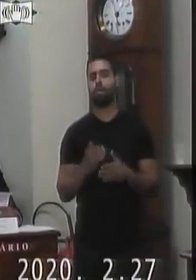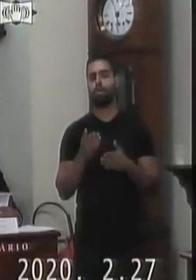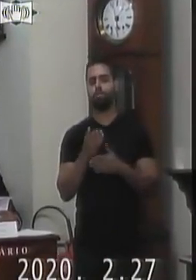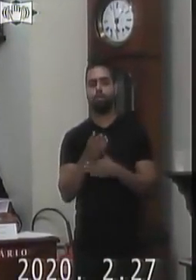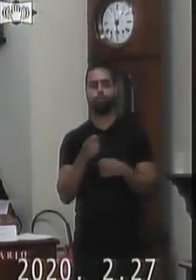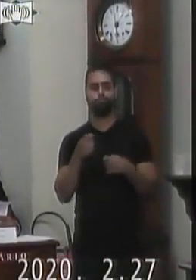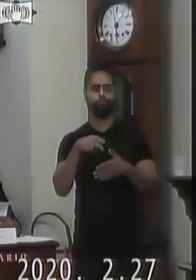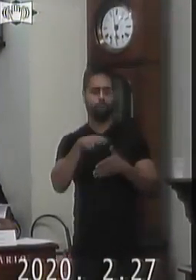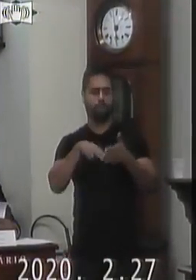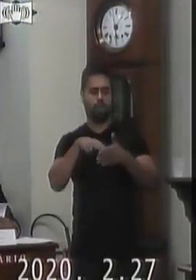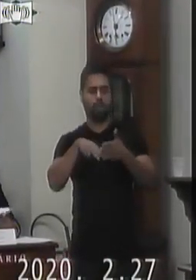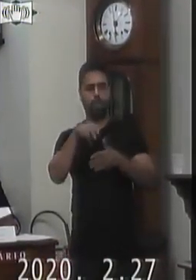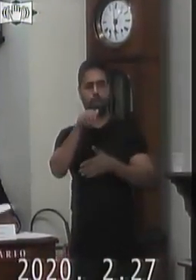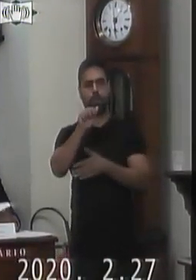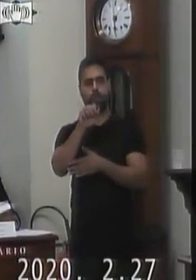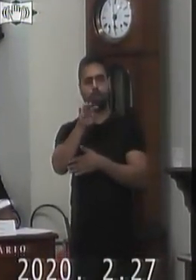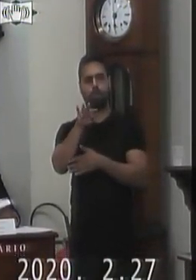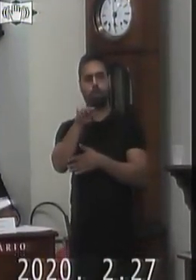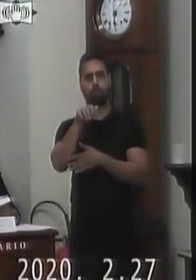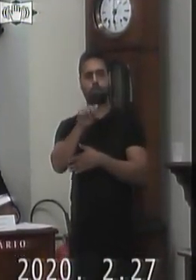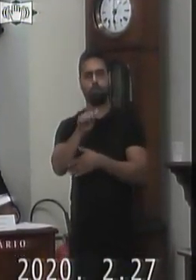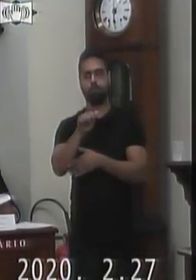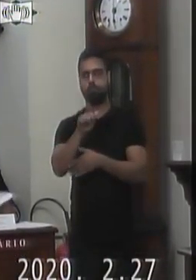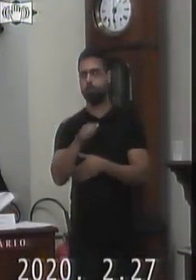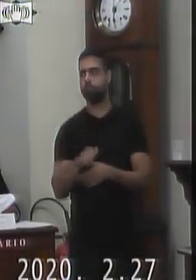aprovada a dispensa da leitura. Vamos agora